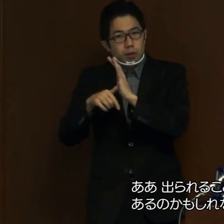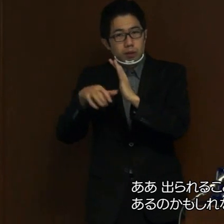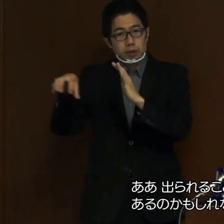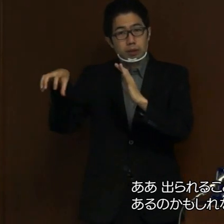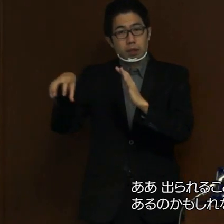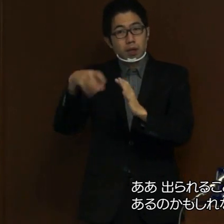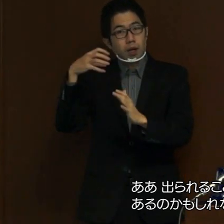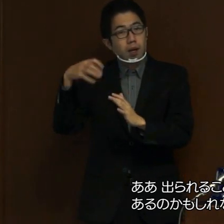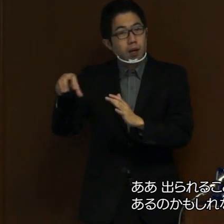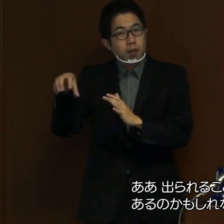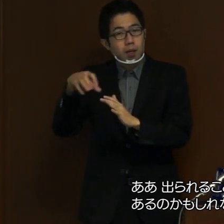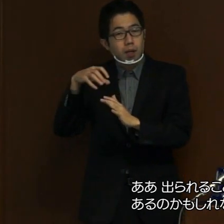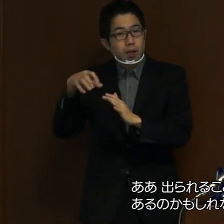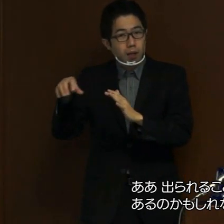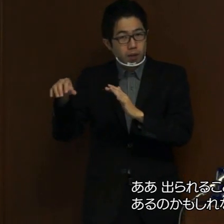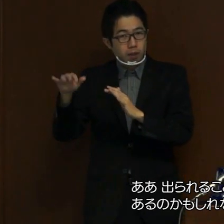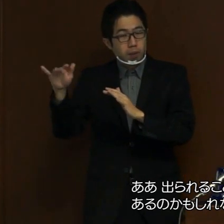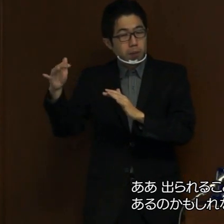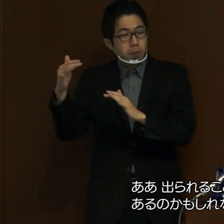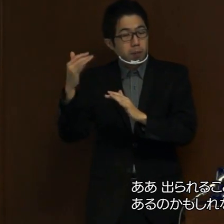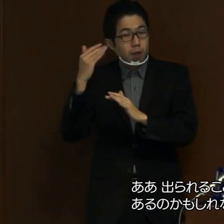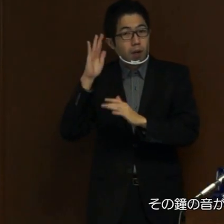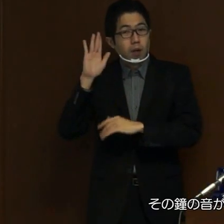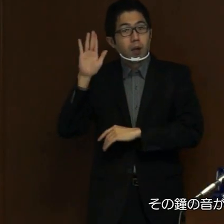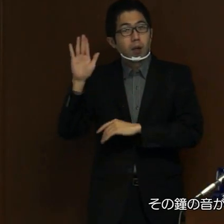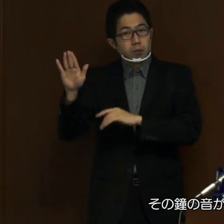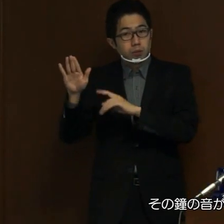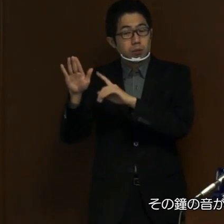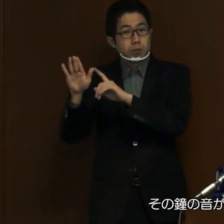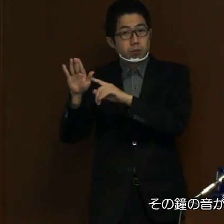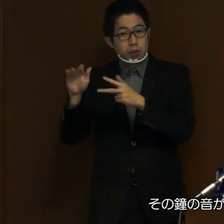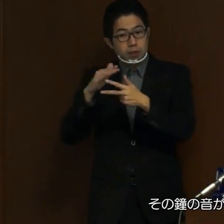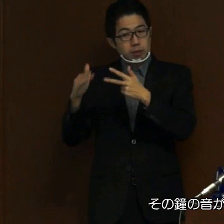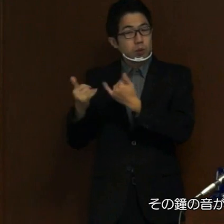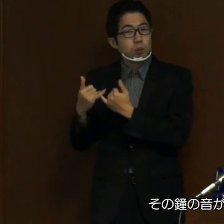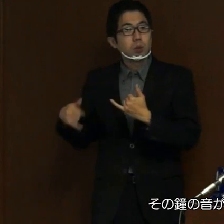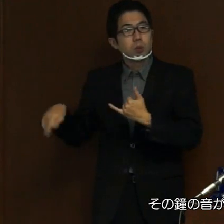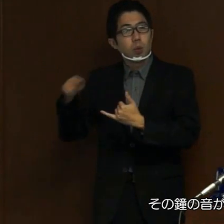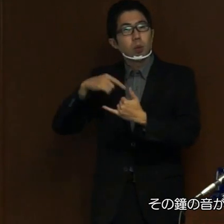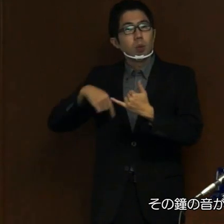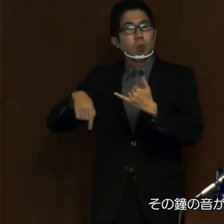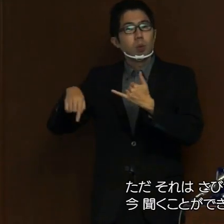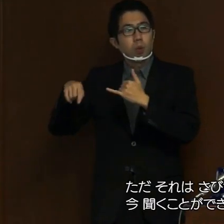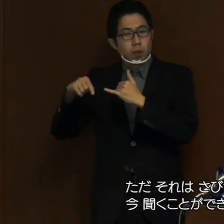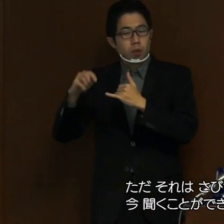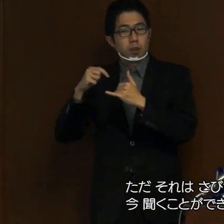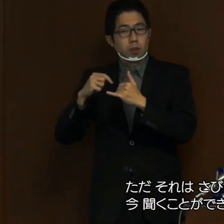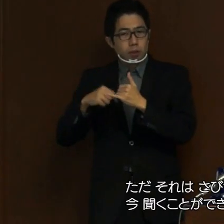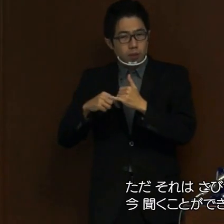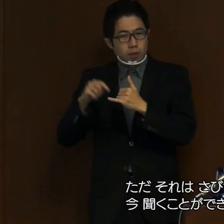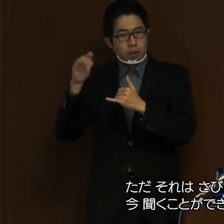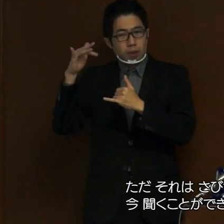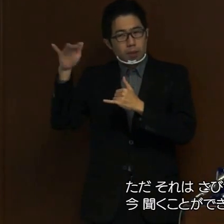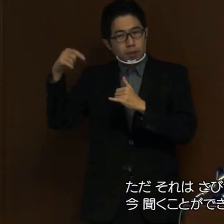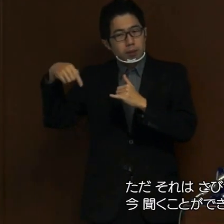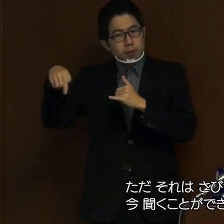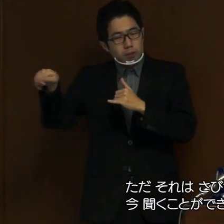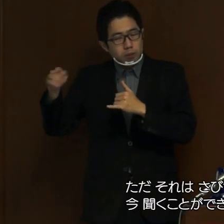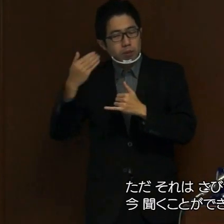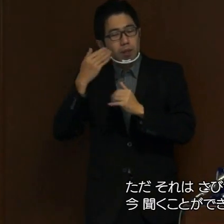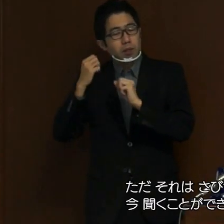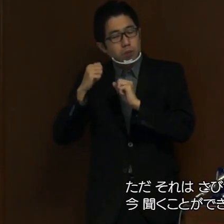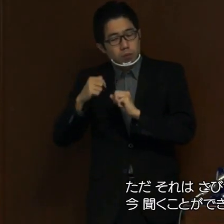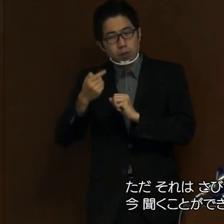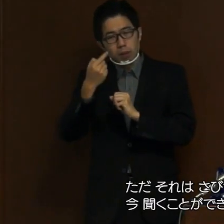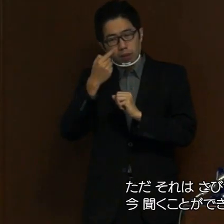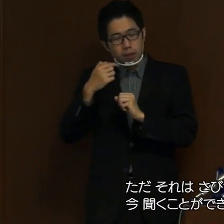出られることがあるのかな、あるのかもしれないなっていう、その鐘の音が希望だった。ただそれは錆びついて、